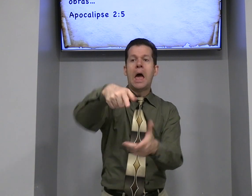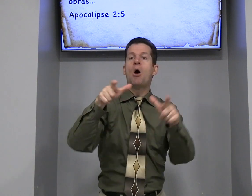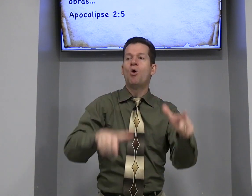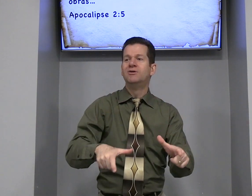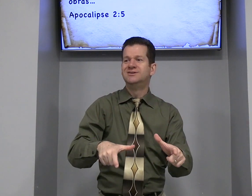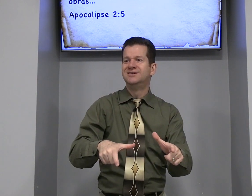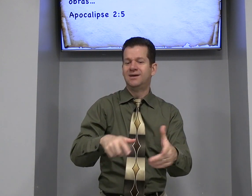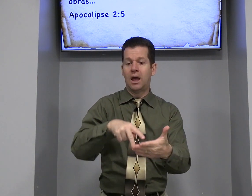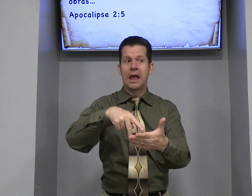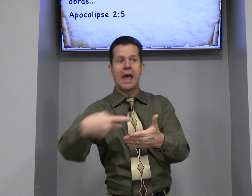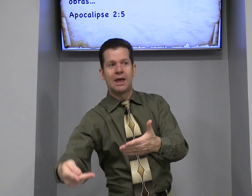Onde eles caíram?